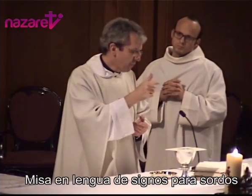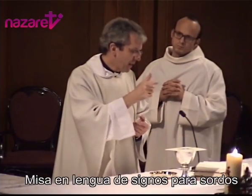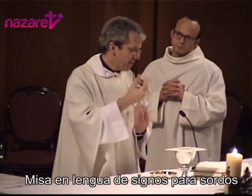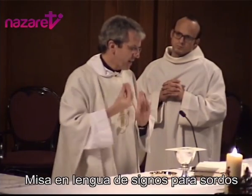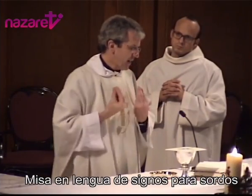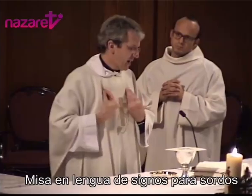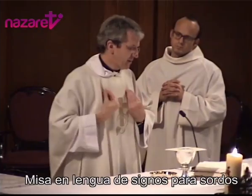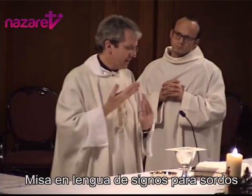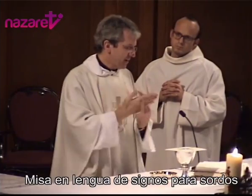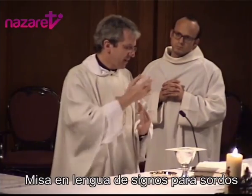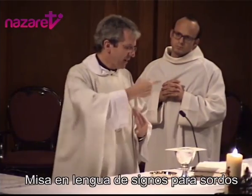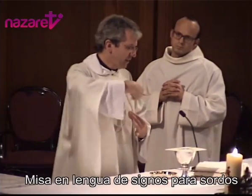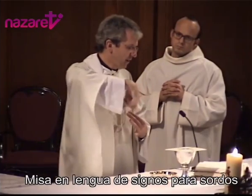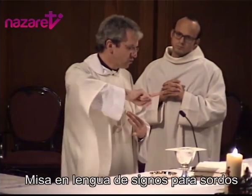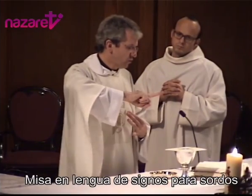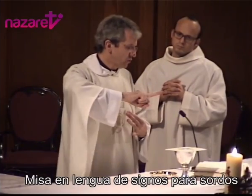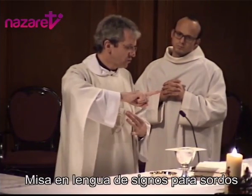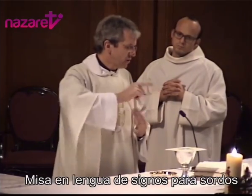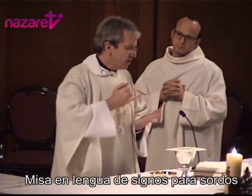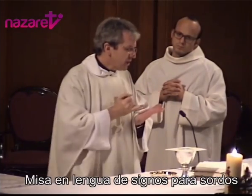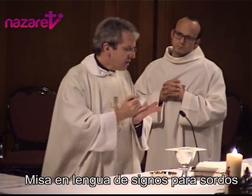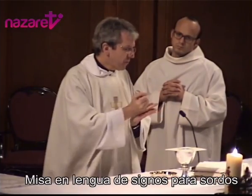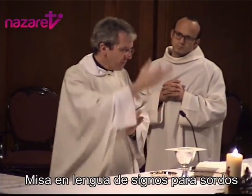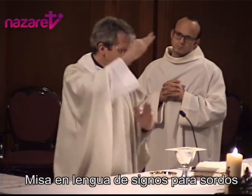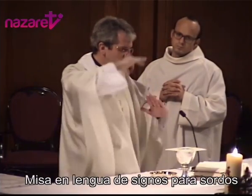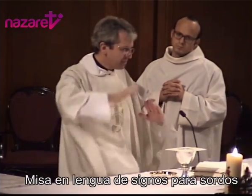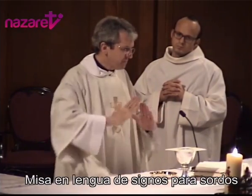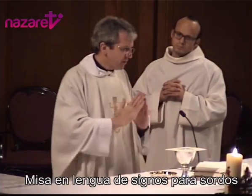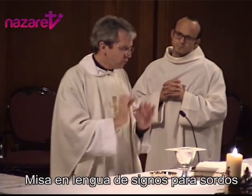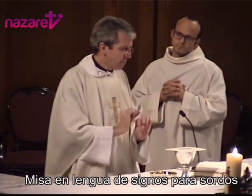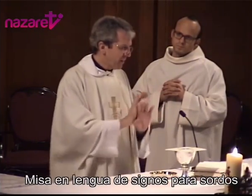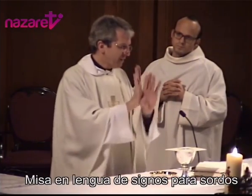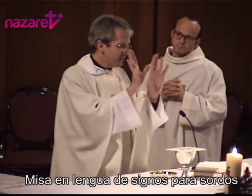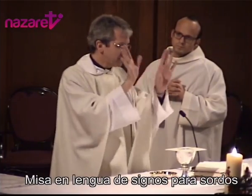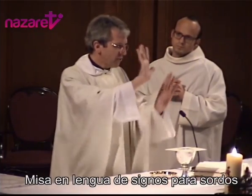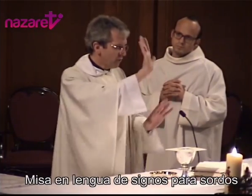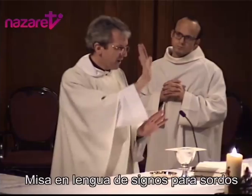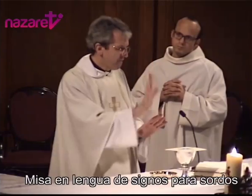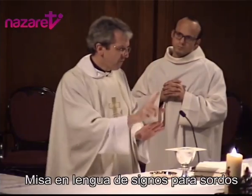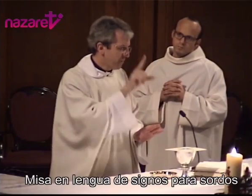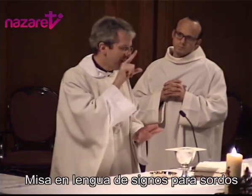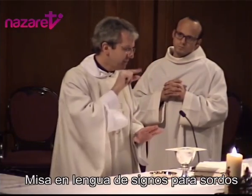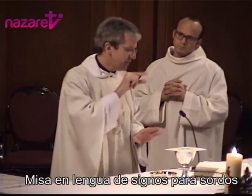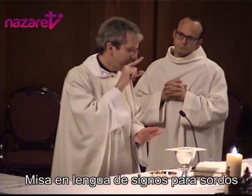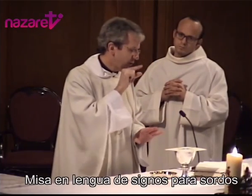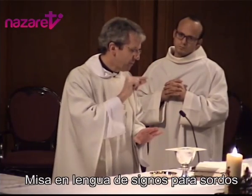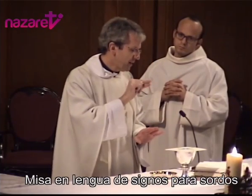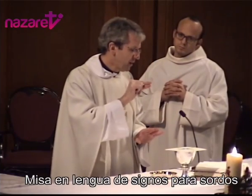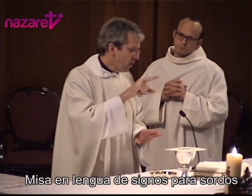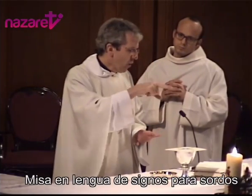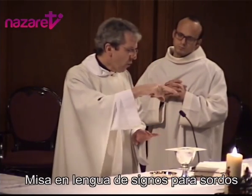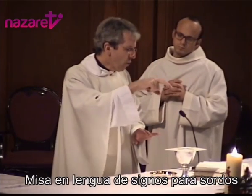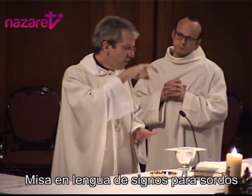que tu palabra habitaba entre nosotros. Y por medio del Espíritu manifestado en forma de